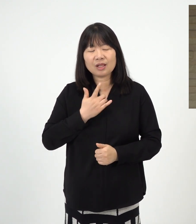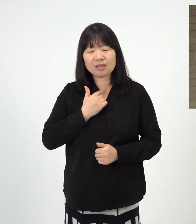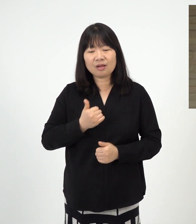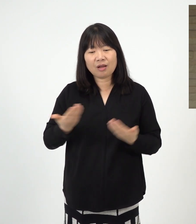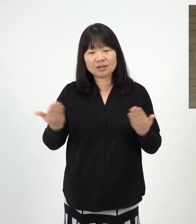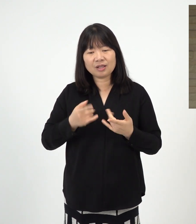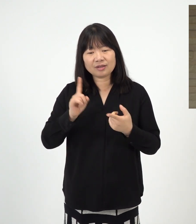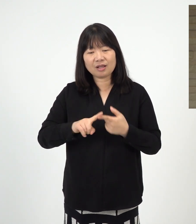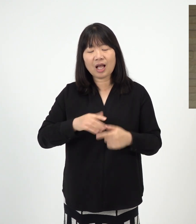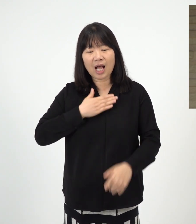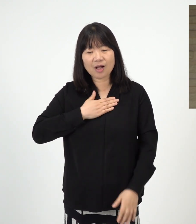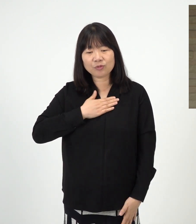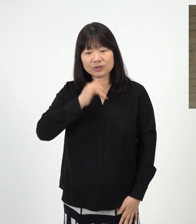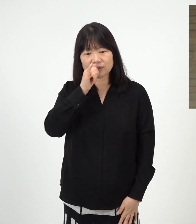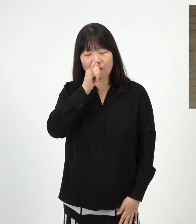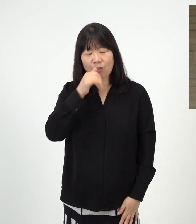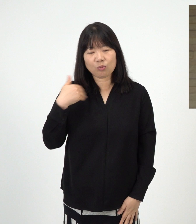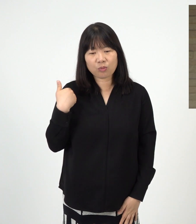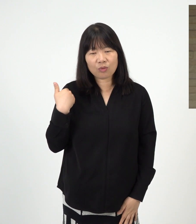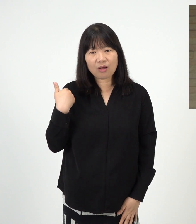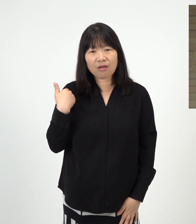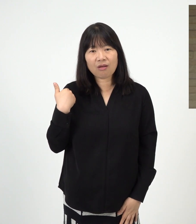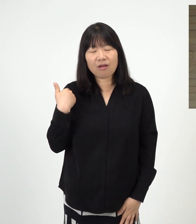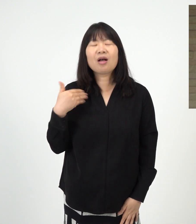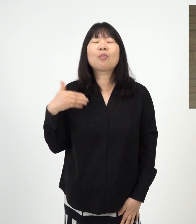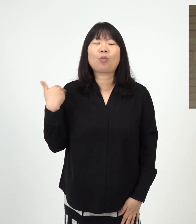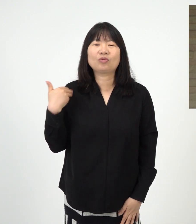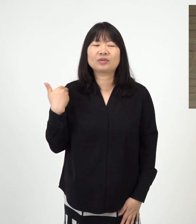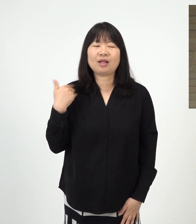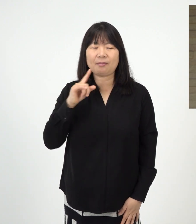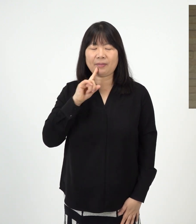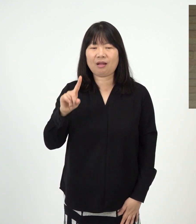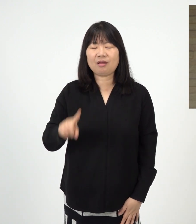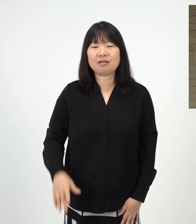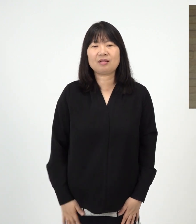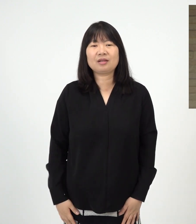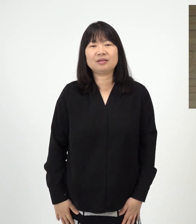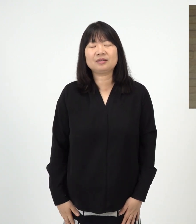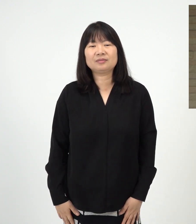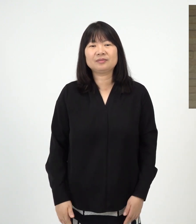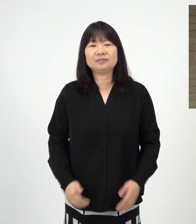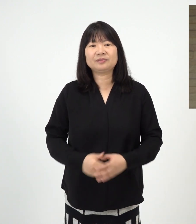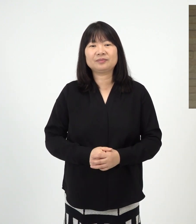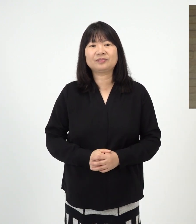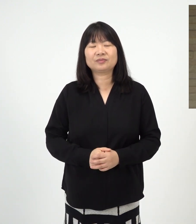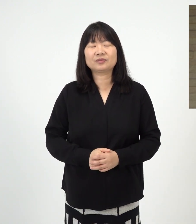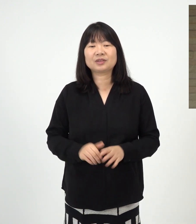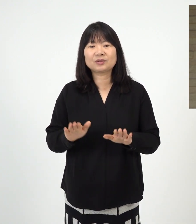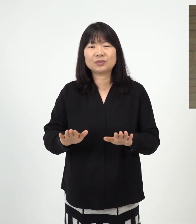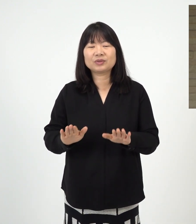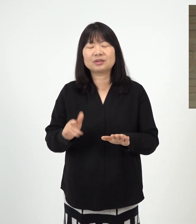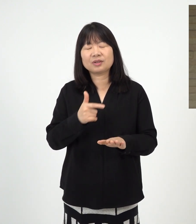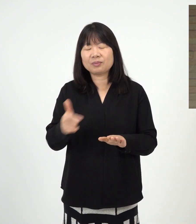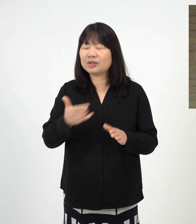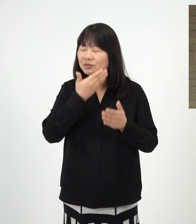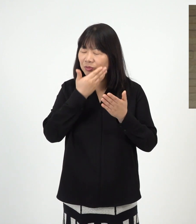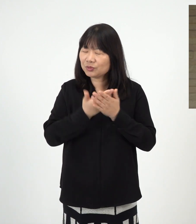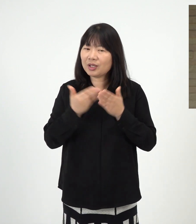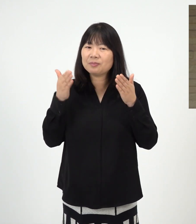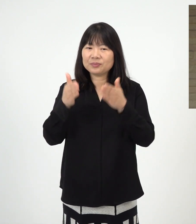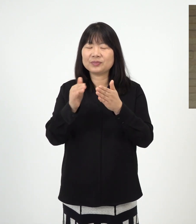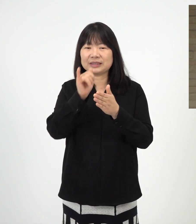대해서 알고 있다는 얘기, 모르고 있다는 얘기예요. 모르고 있다는 얘기예요. 이게 오늘 굉장히 중요한